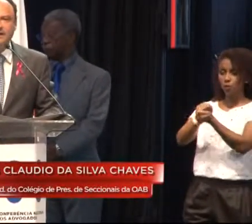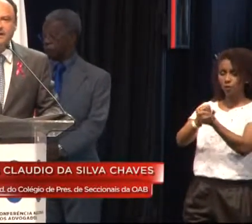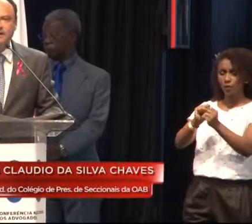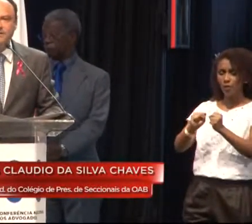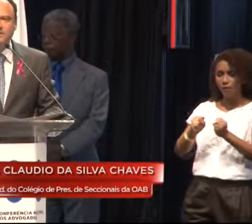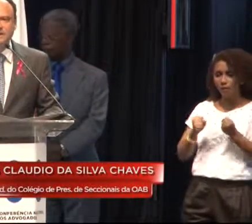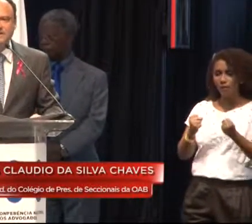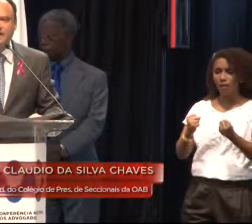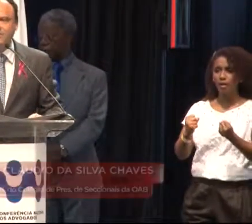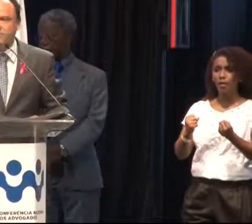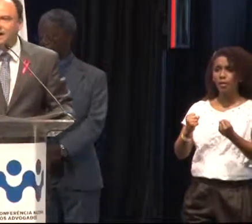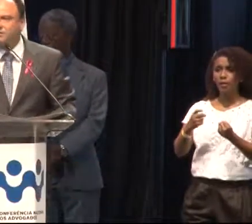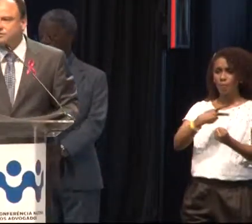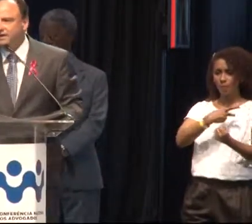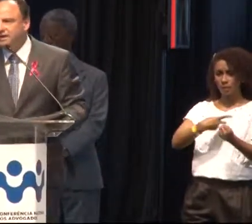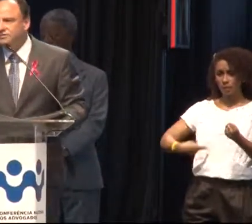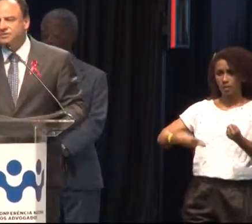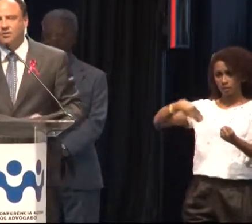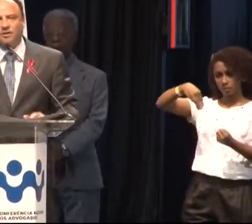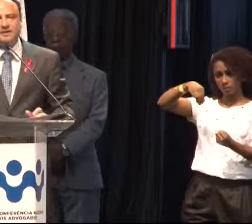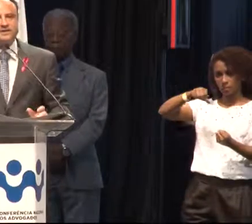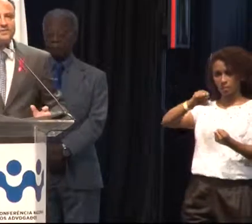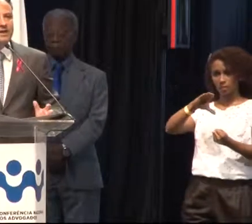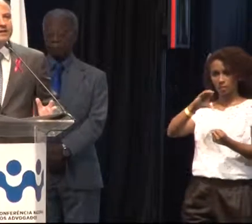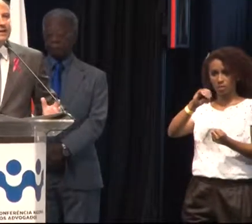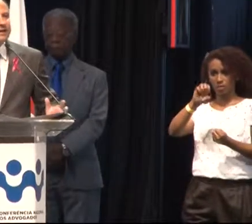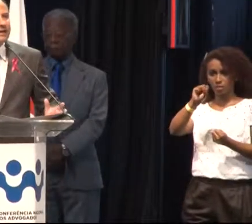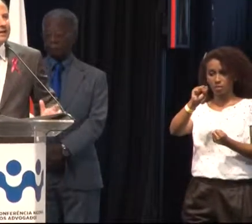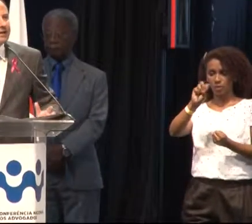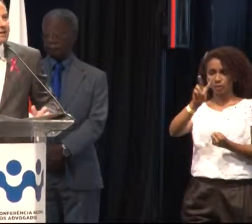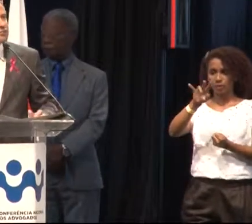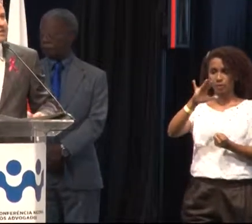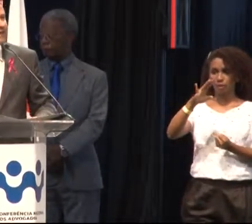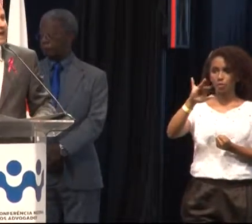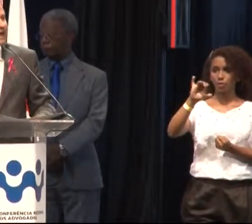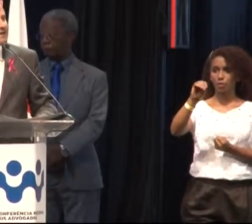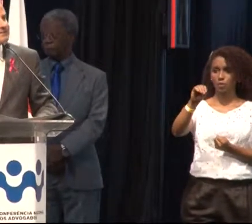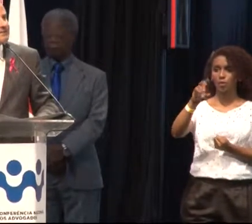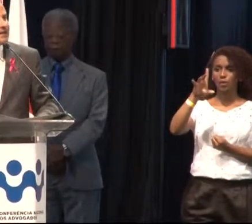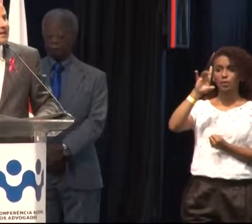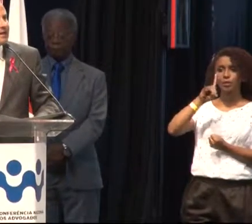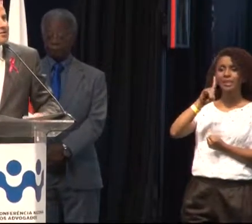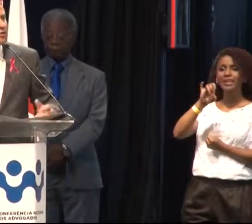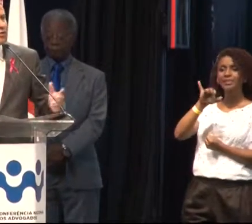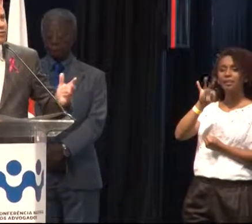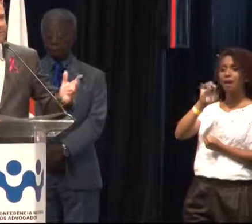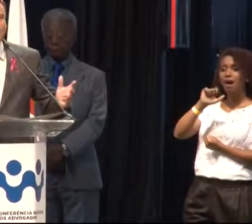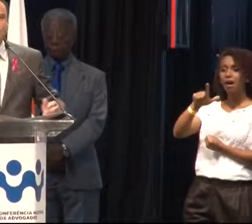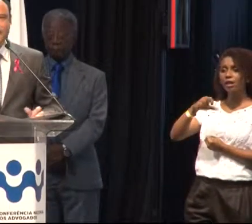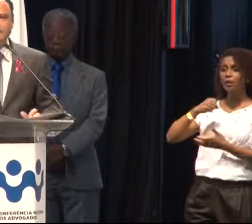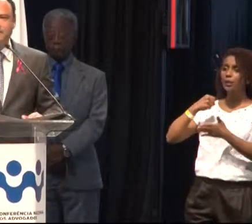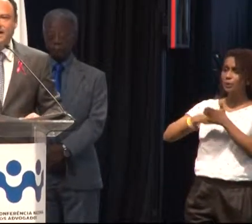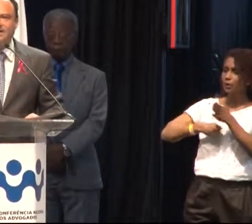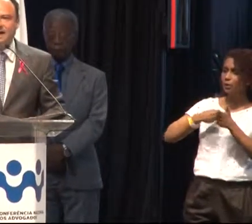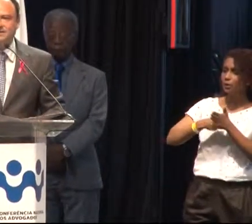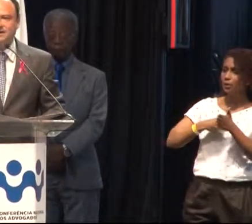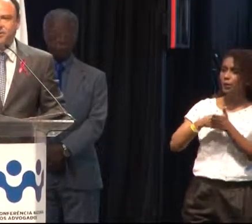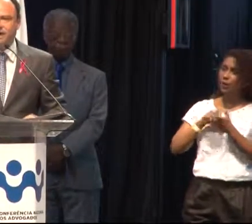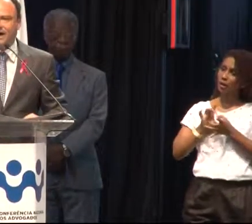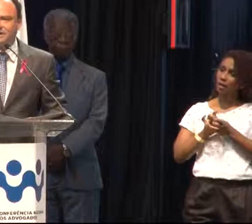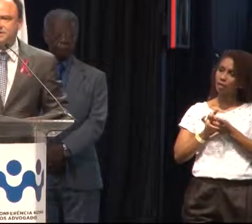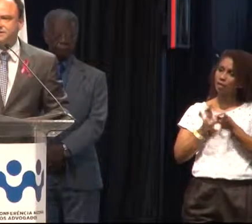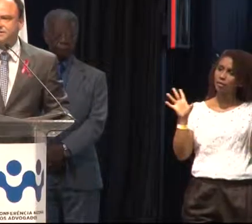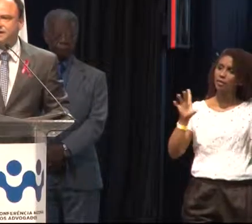firme do presidente Marcos Vinícius, encontra-se unida nos ideais de luta pelas